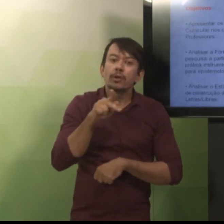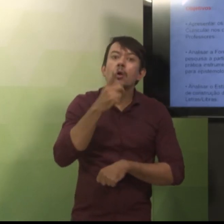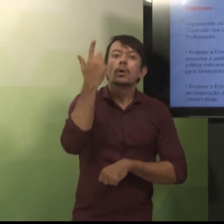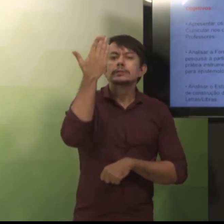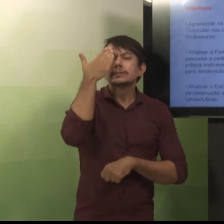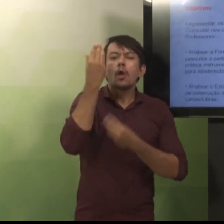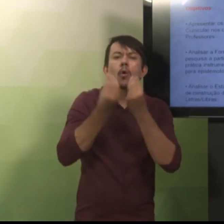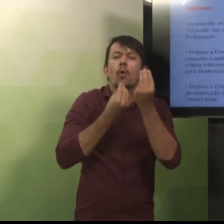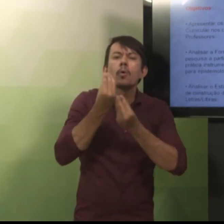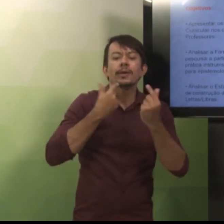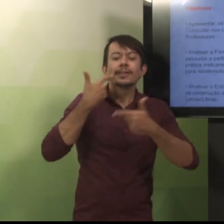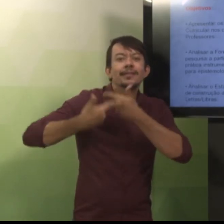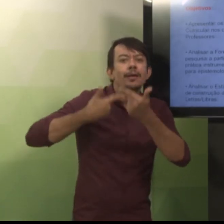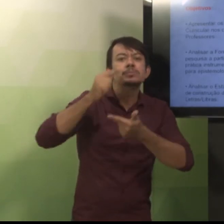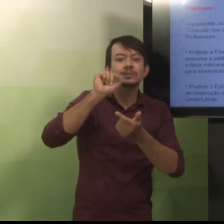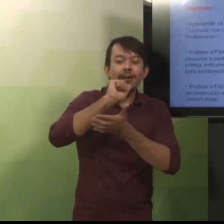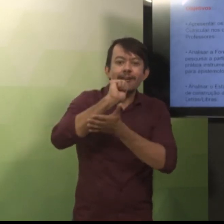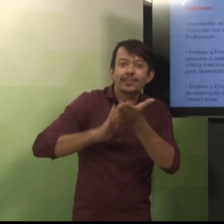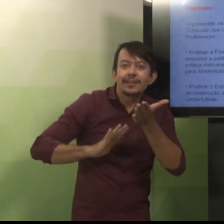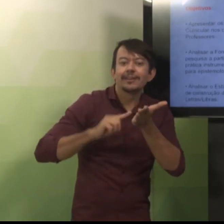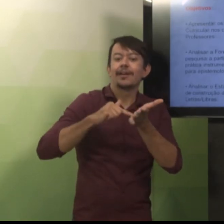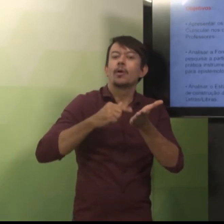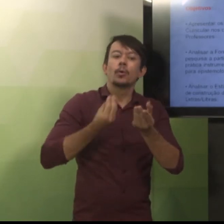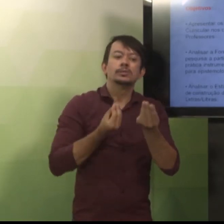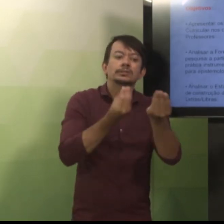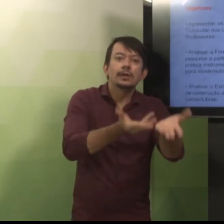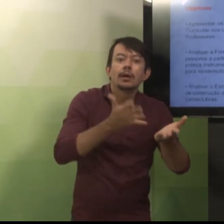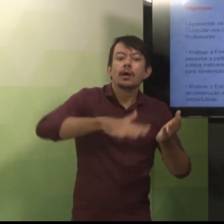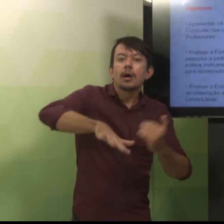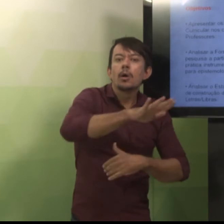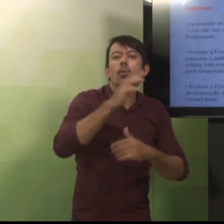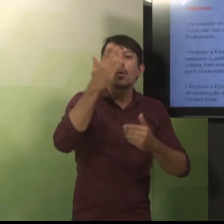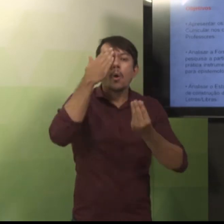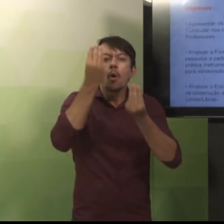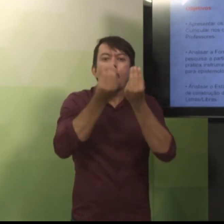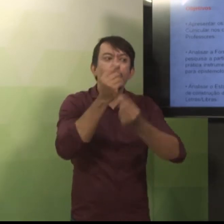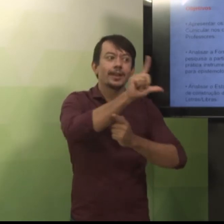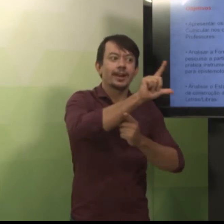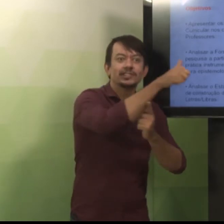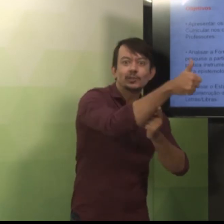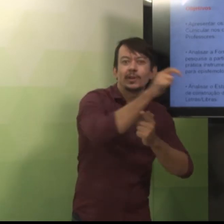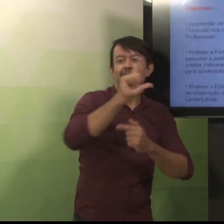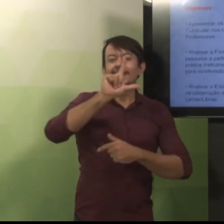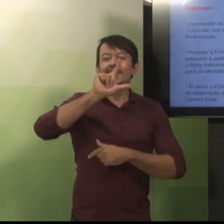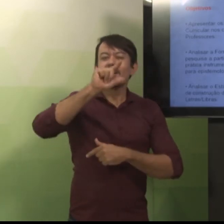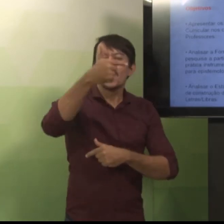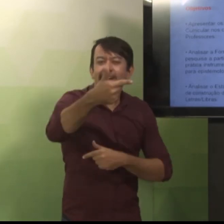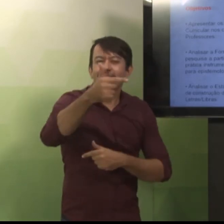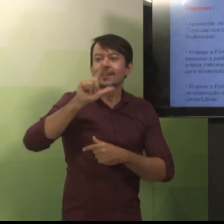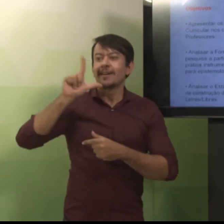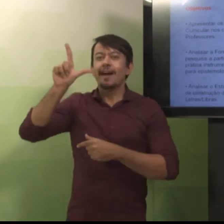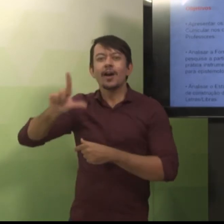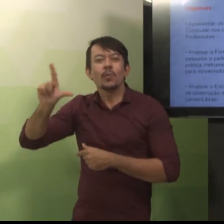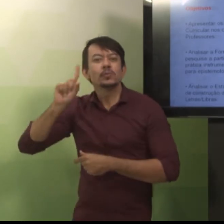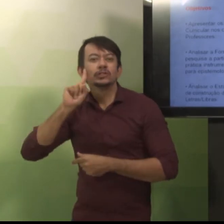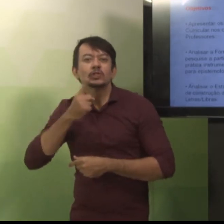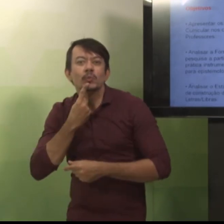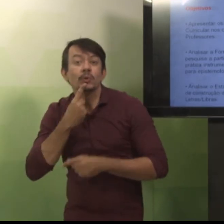ação docente, do trabalho a ser desenvolvido, atividades, o ensino da L1, da L2, da literatura